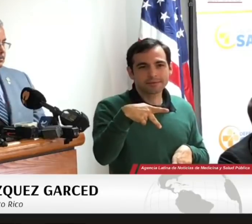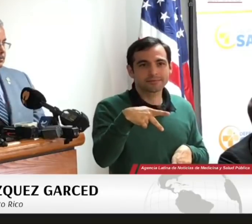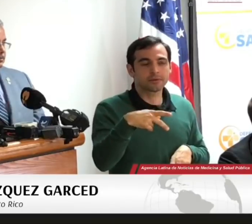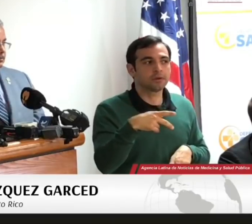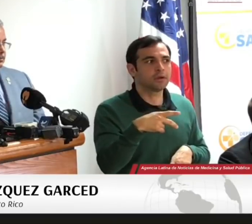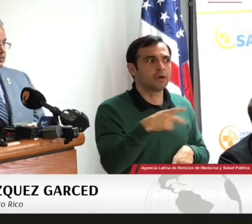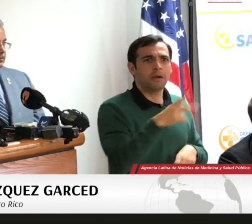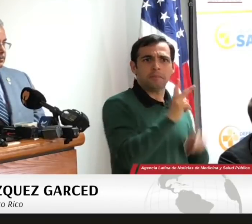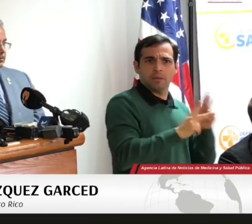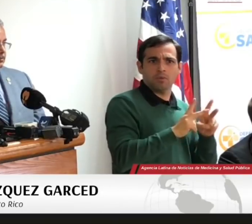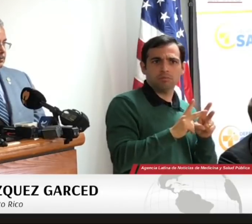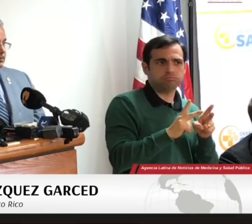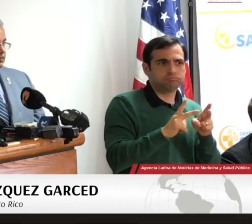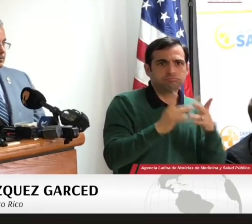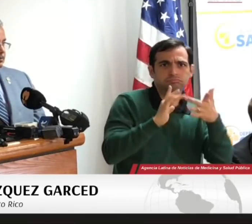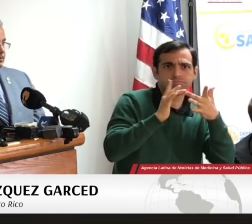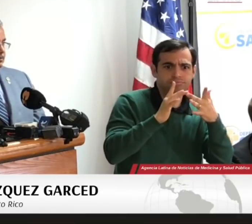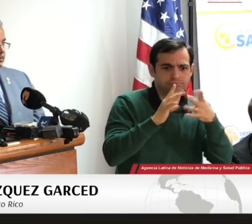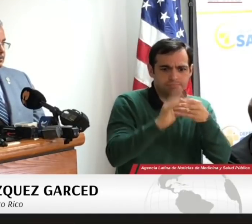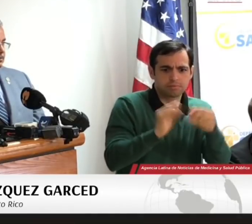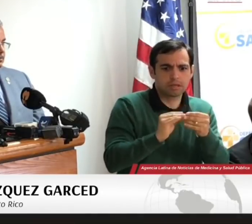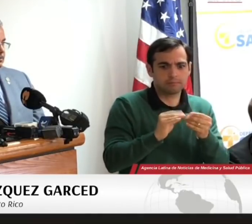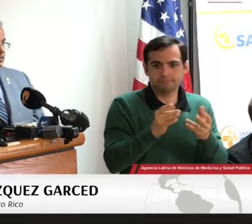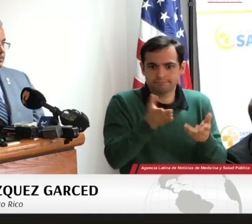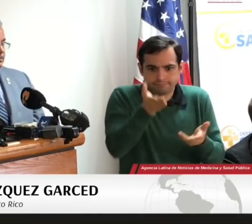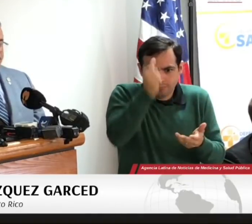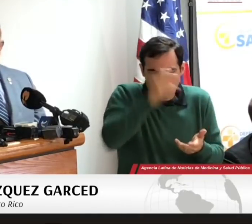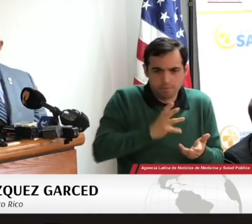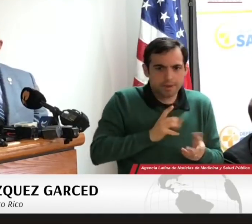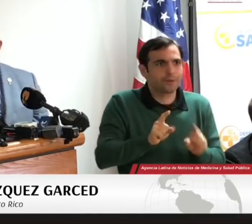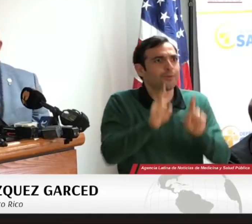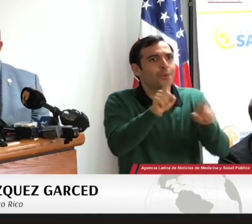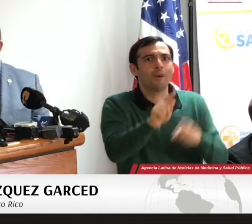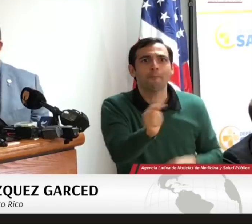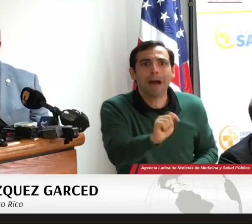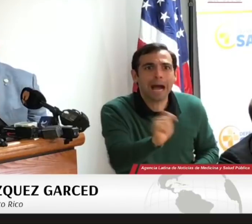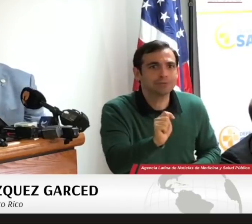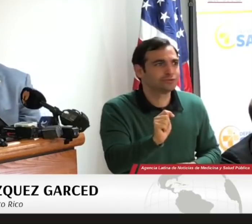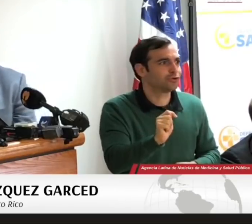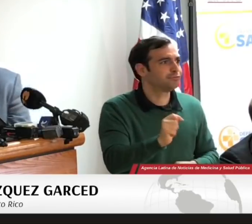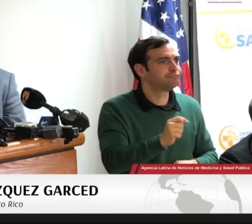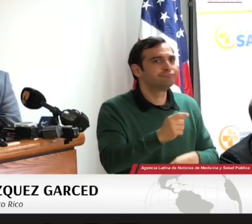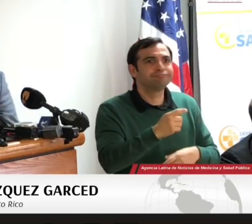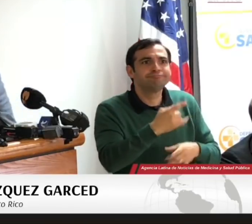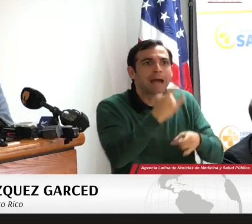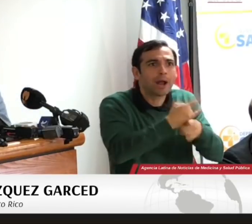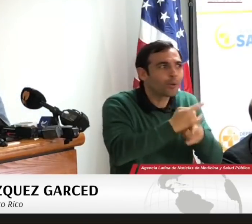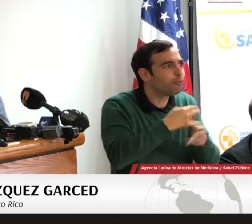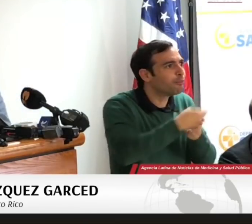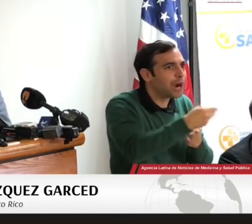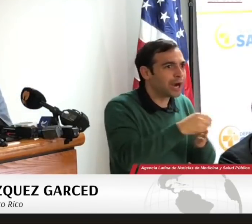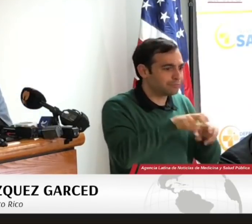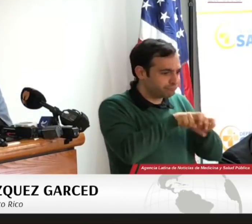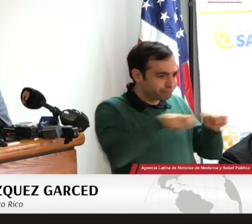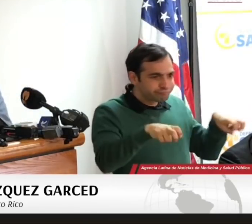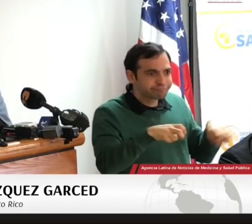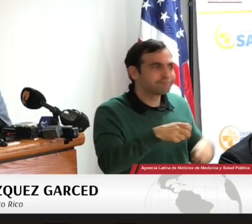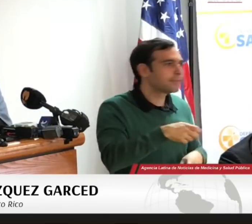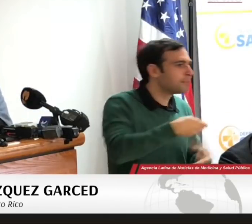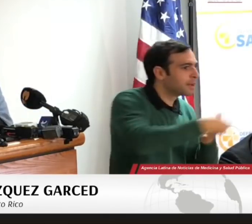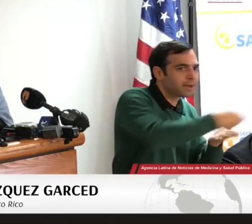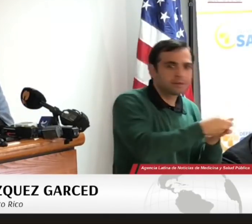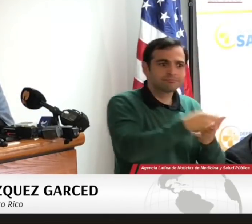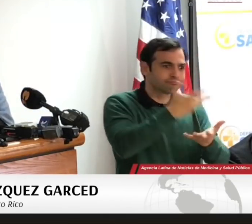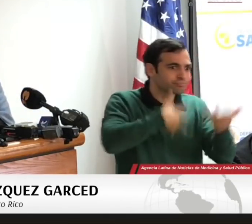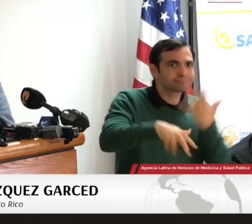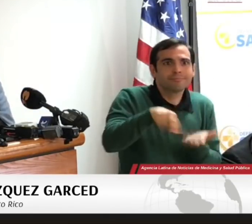en las redes, es que ese señor tiene que haber ido al baño, tiene que haber ido a la barra, tiene que haber bailado, o sea que hubo un movimiento mucho más